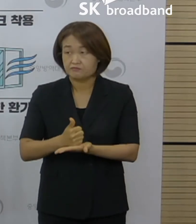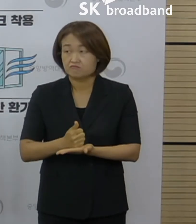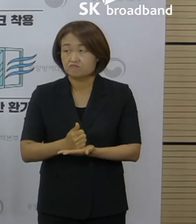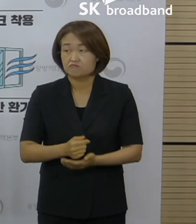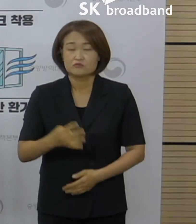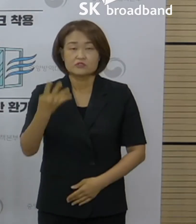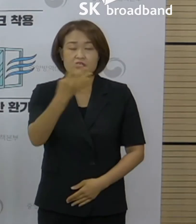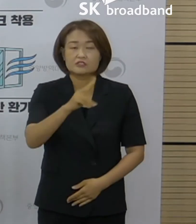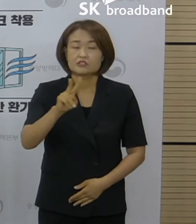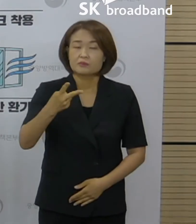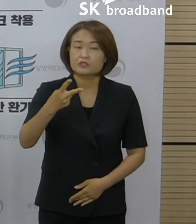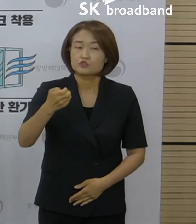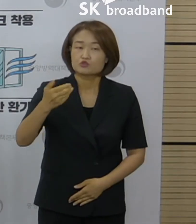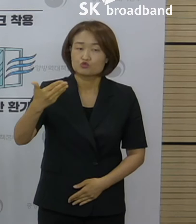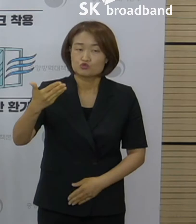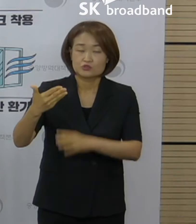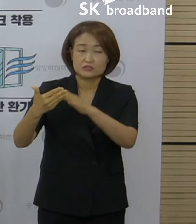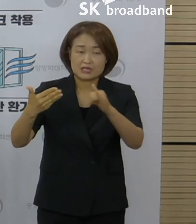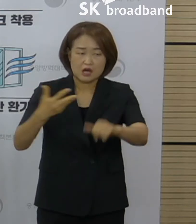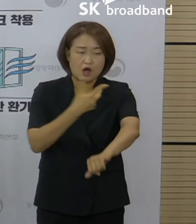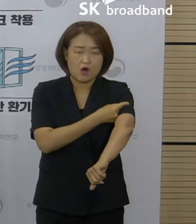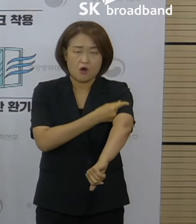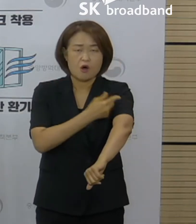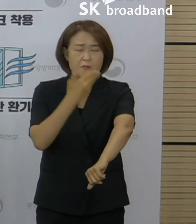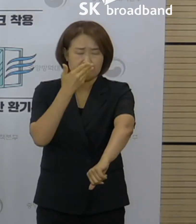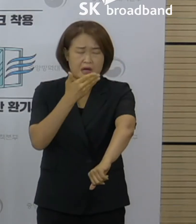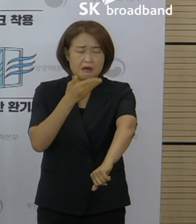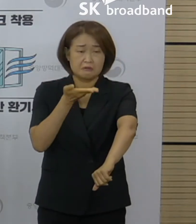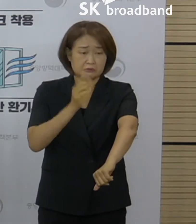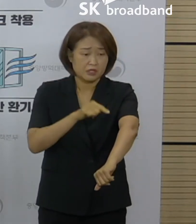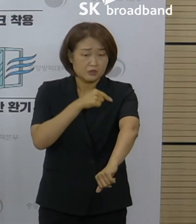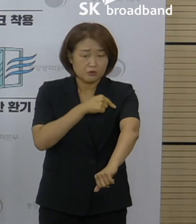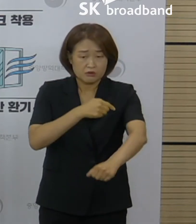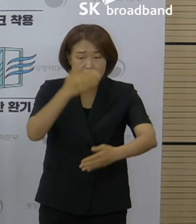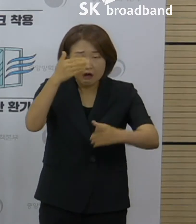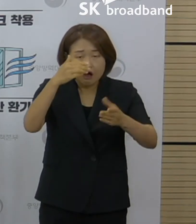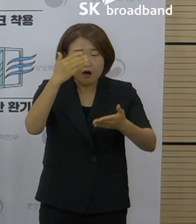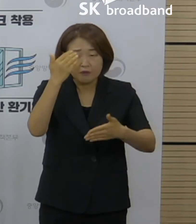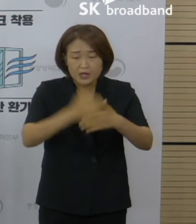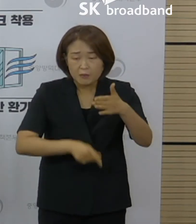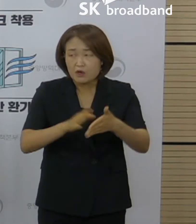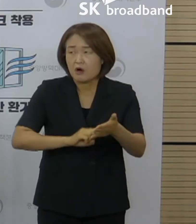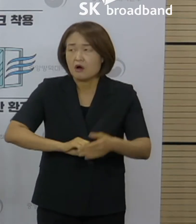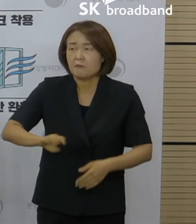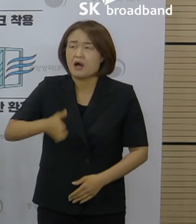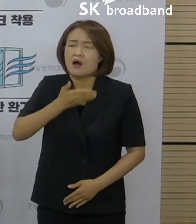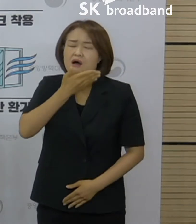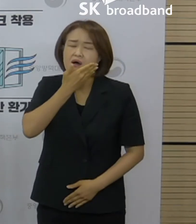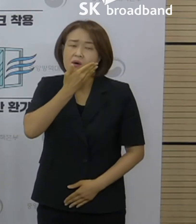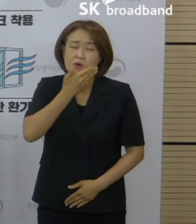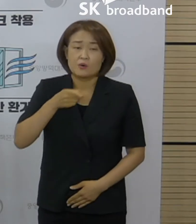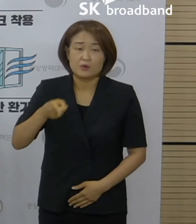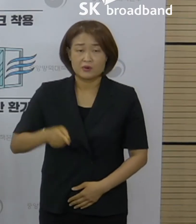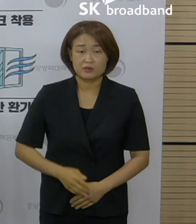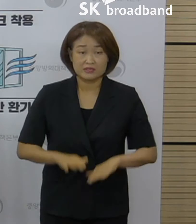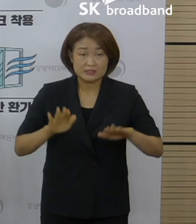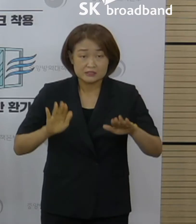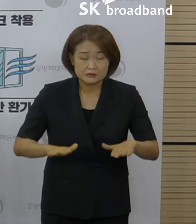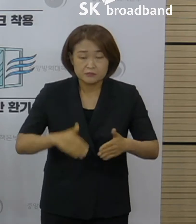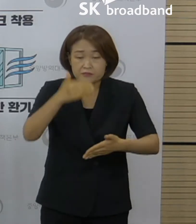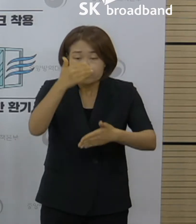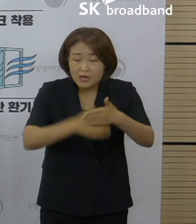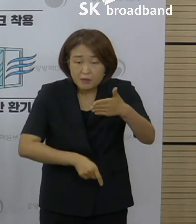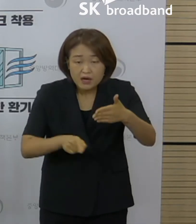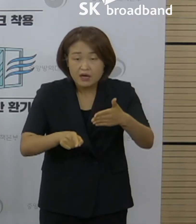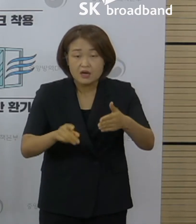4,229명분의 코로나 백신이 폐기 처분됐다라는 자료가 나왔습니다. 현재까지 집계된 전체 폐기 백신 양과 종류 또